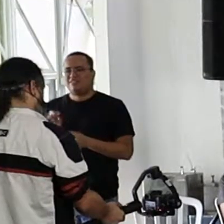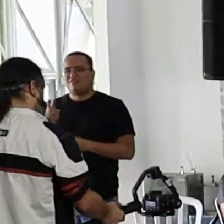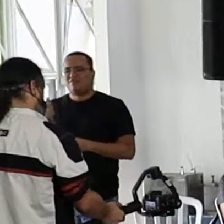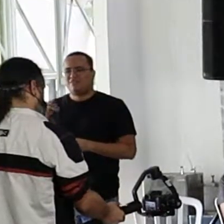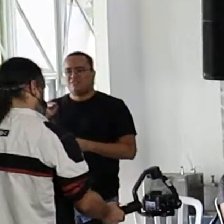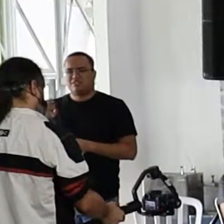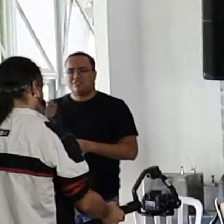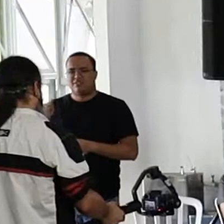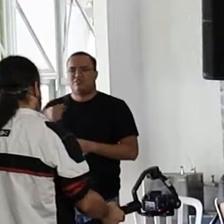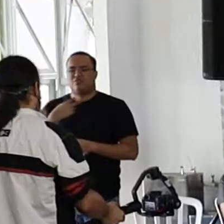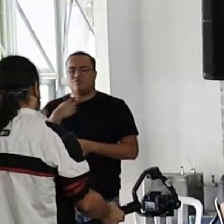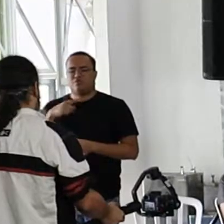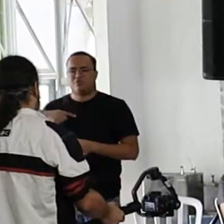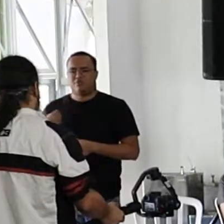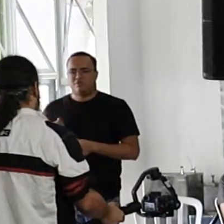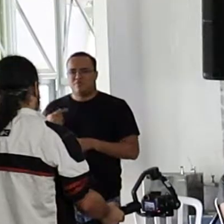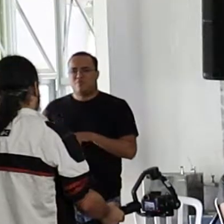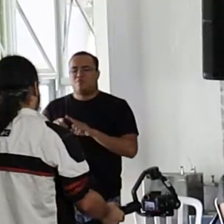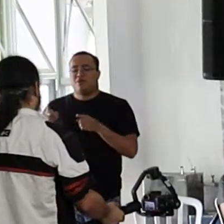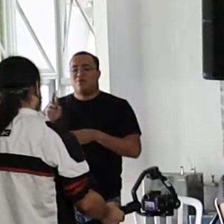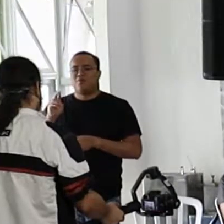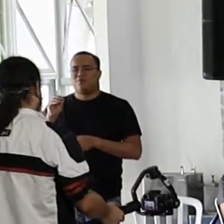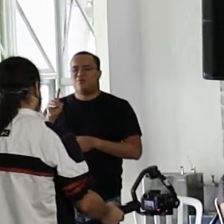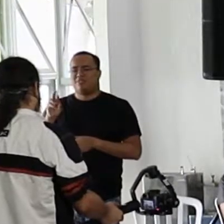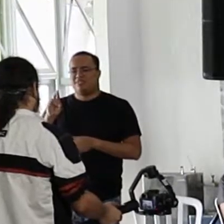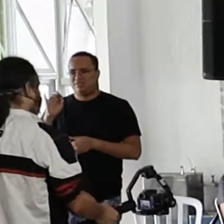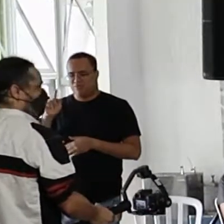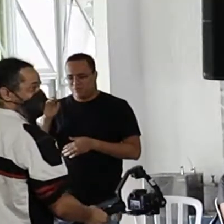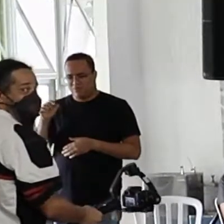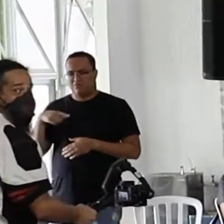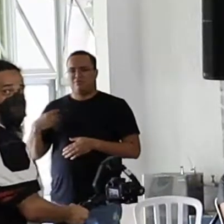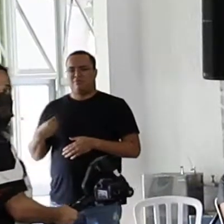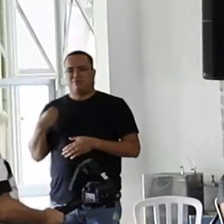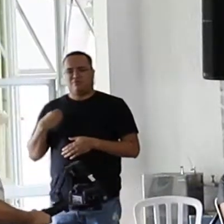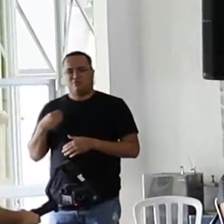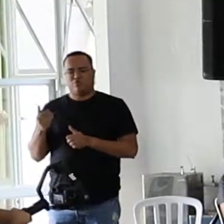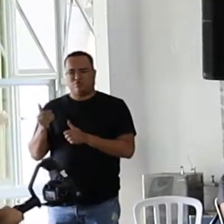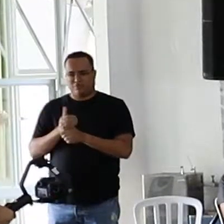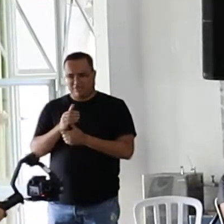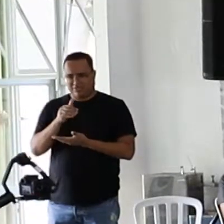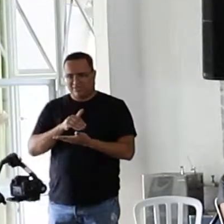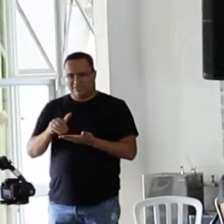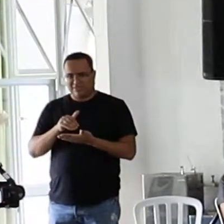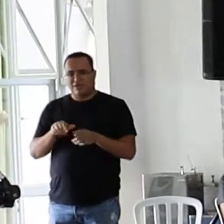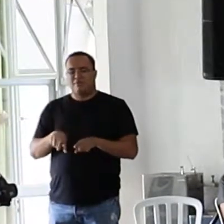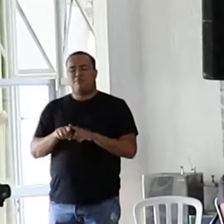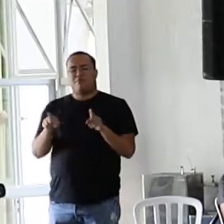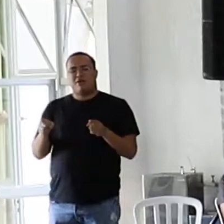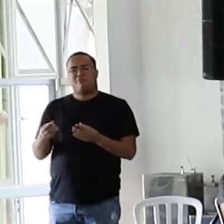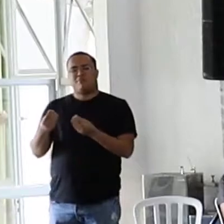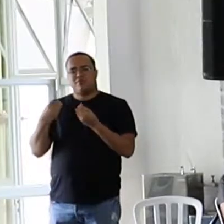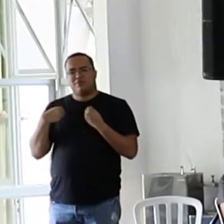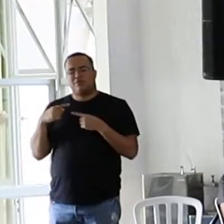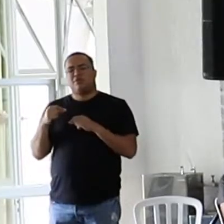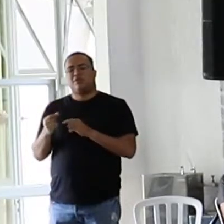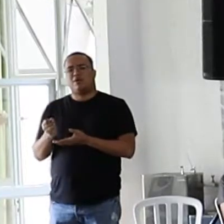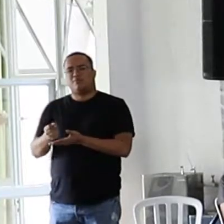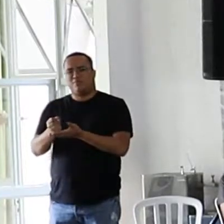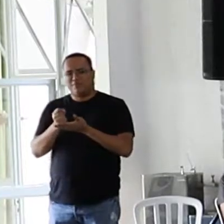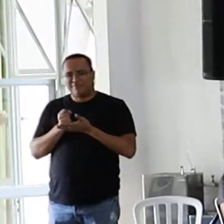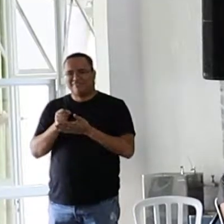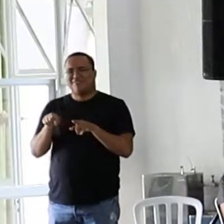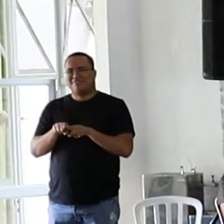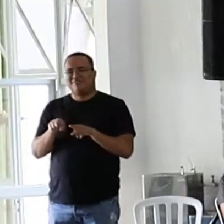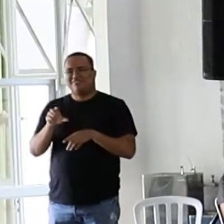pode estar presente mas Rodrigo Costa representando muito bem aqui a secretária e por ter dado todo o apoio aí a